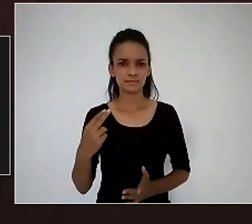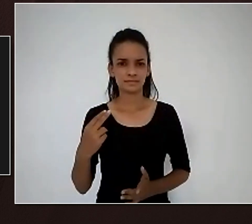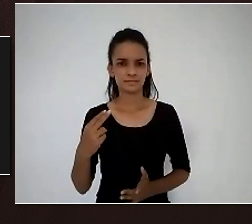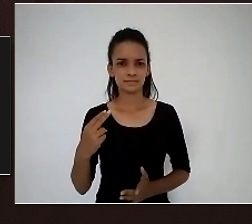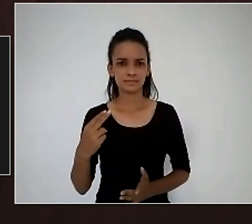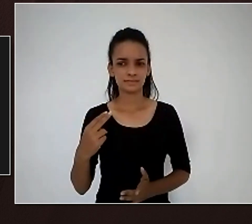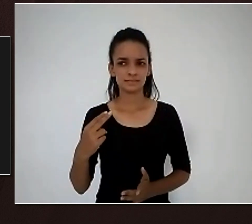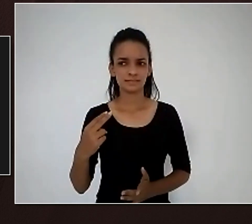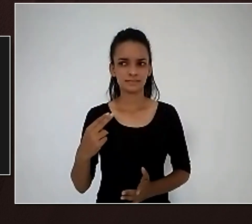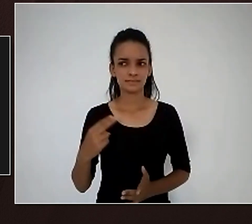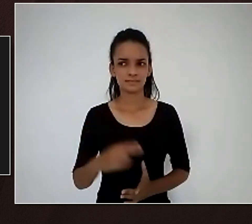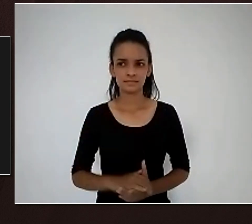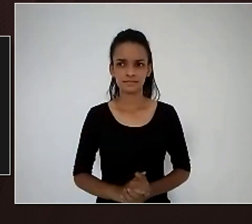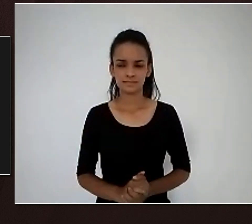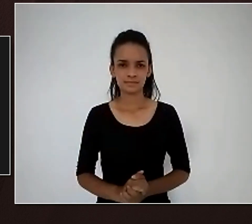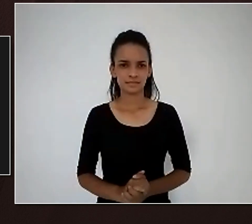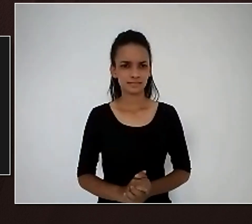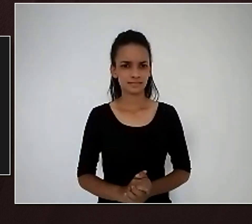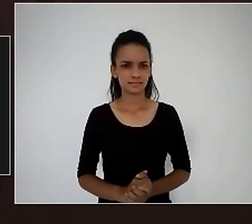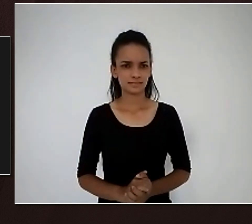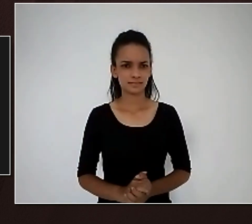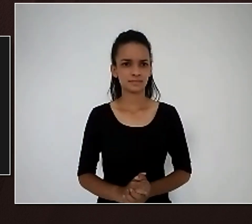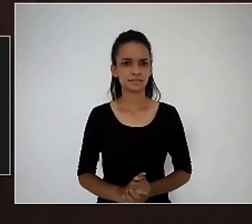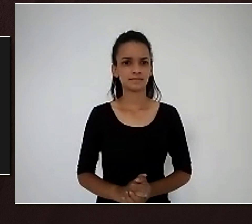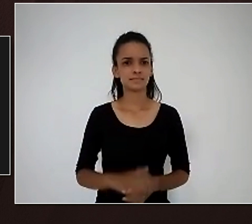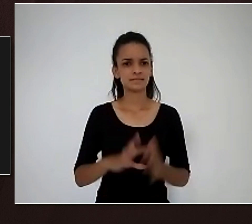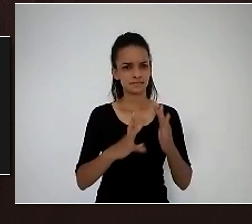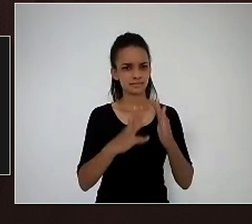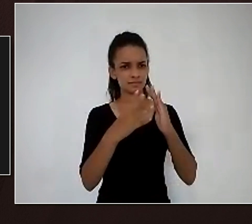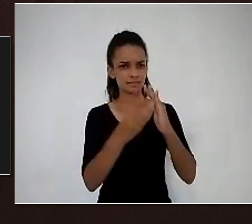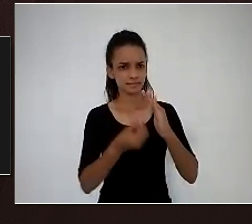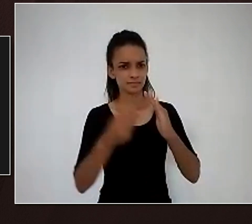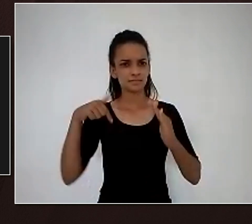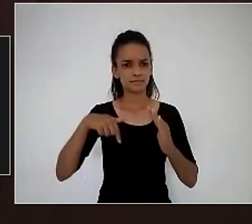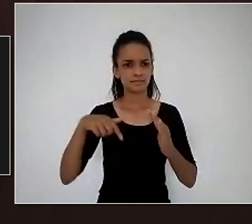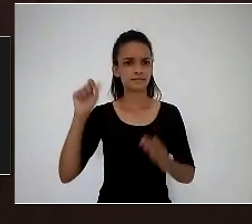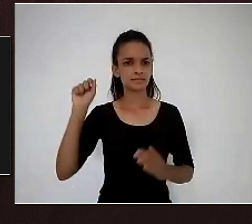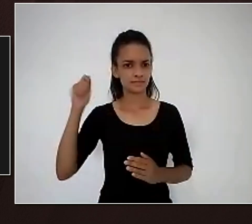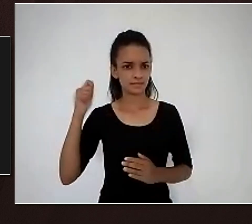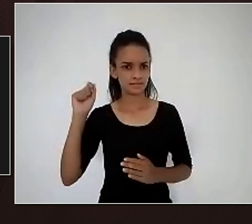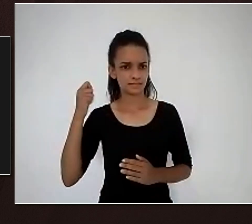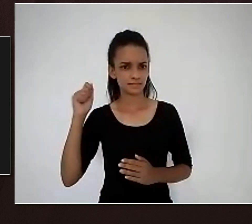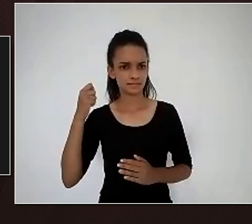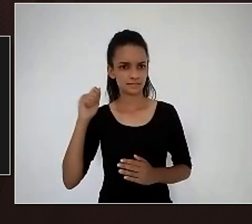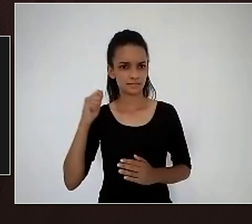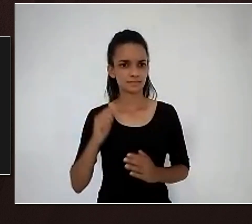Resistencia, Argentina. Amén, Señor Jesús. En Zacarías 4, hermano, vimos